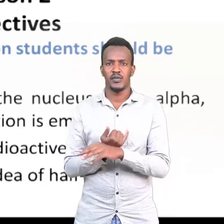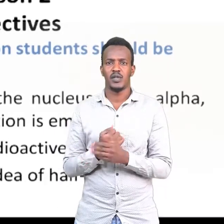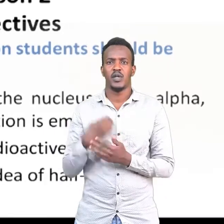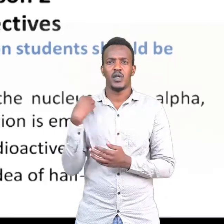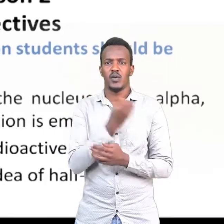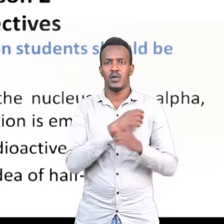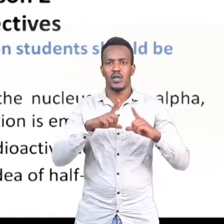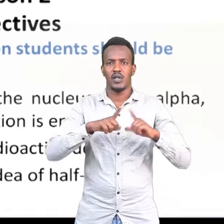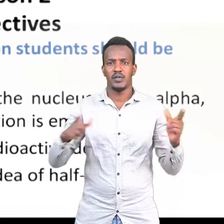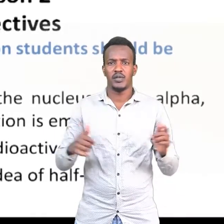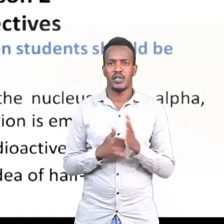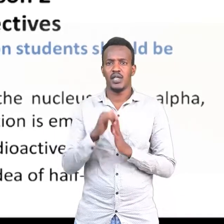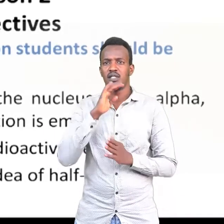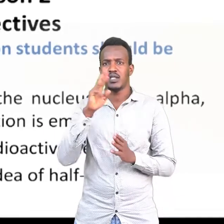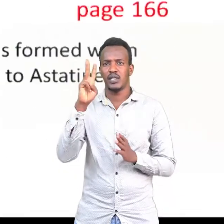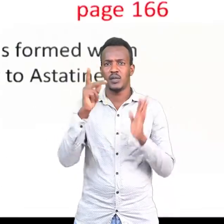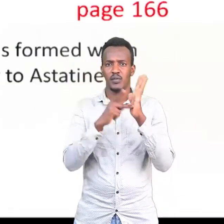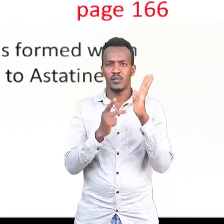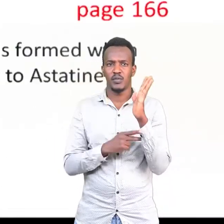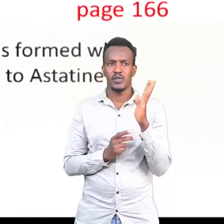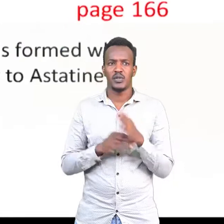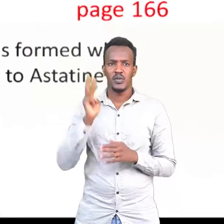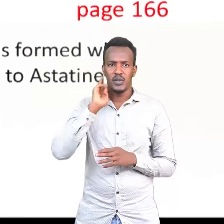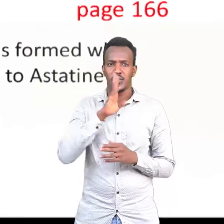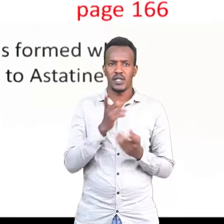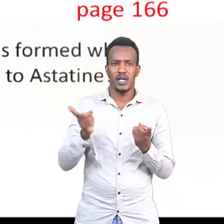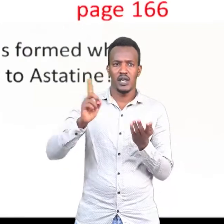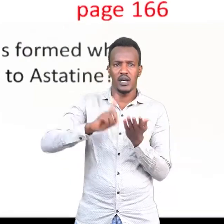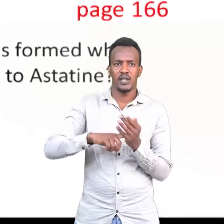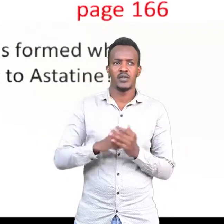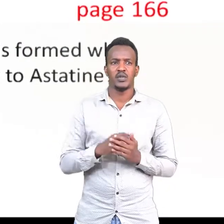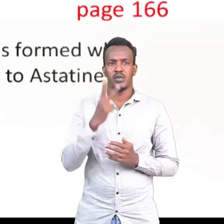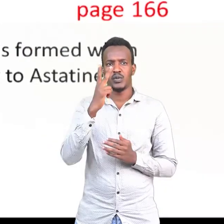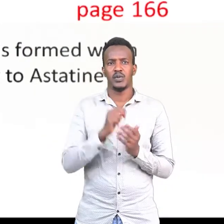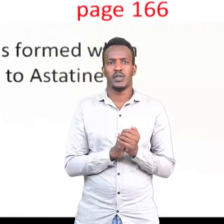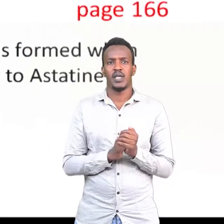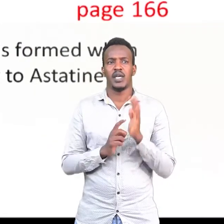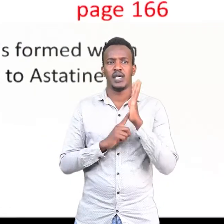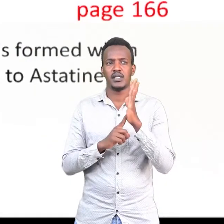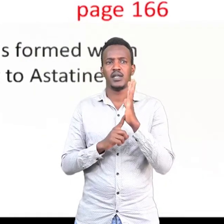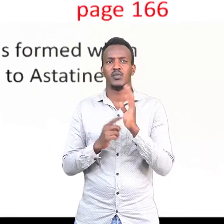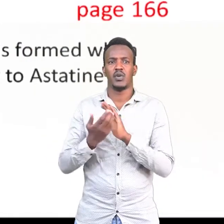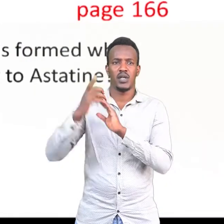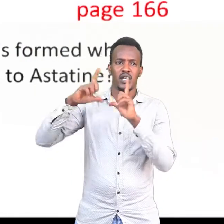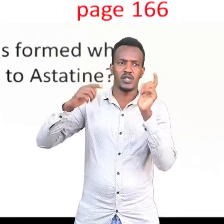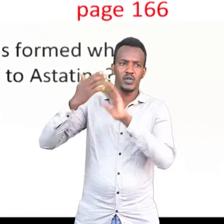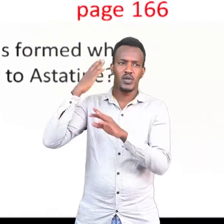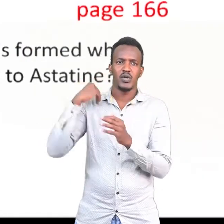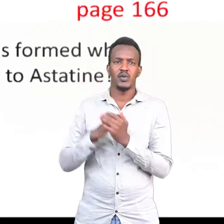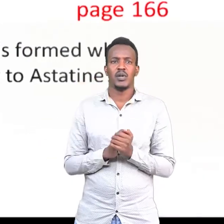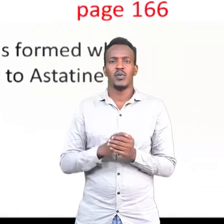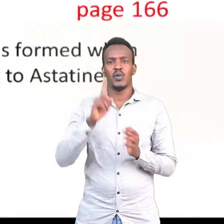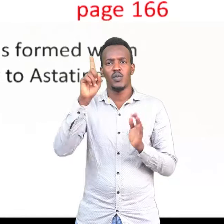casharkeena inoo soo socda waa saddexdaas qodob in yar baynu waxa weeyaan ka horreysiinaynaa oo ah laba tusaalo markaasi inooga harsanaa casharkeenii hore waa bejkii